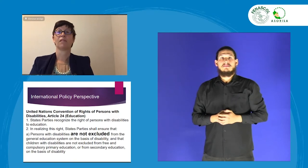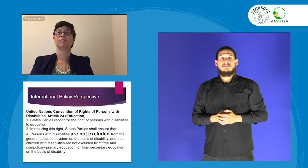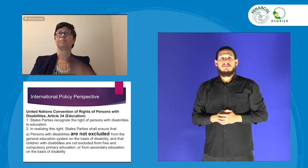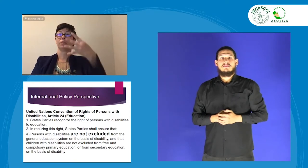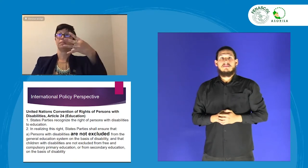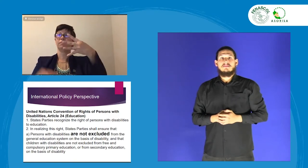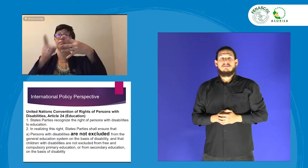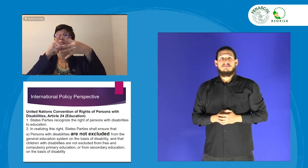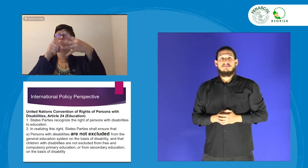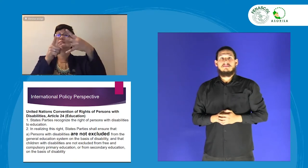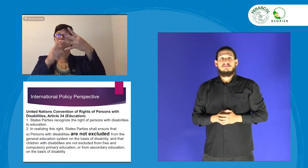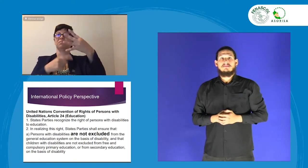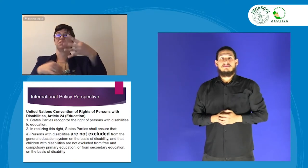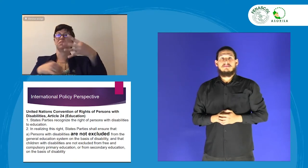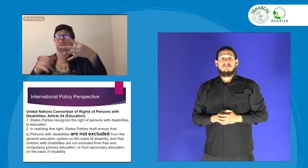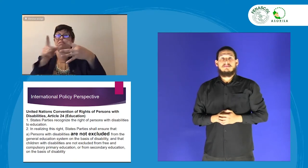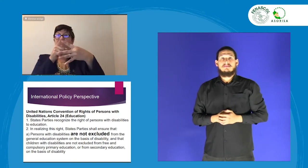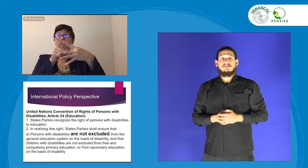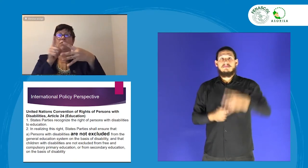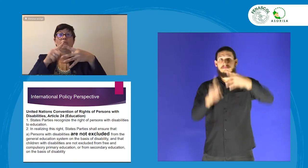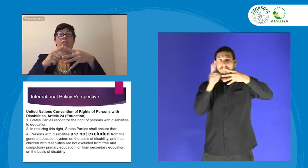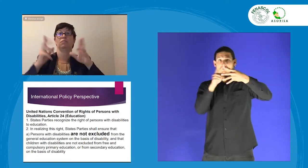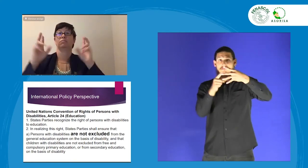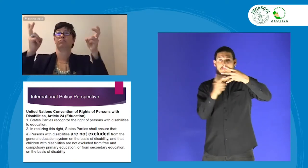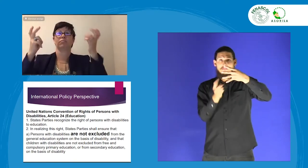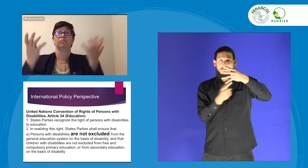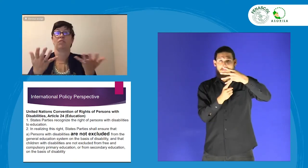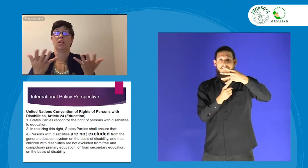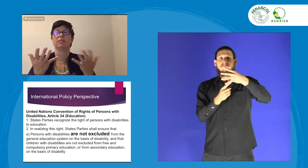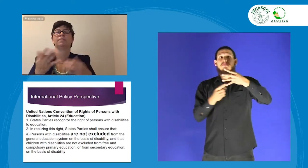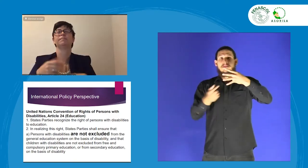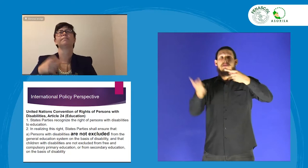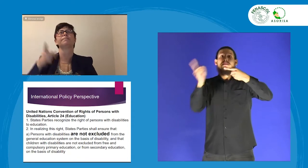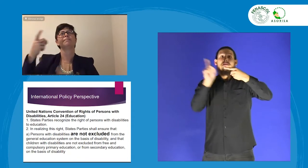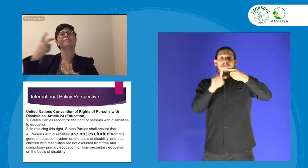Muy bien. Ahora, estos cuatro aspectos, ¿cuáles son?